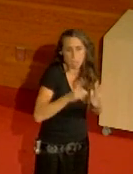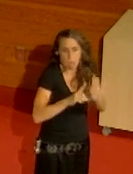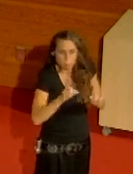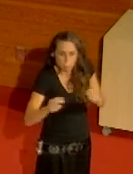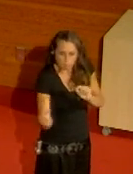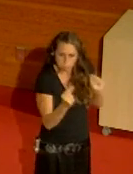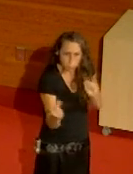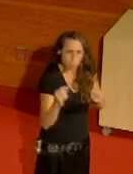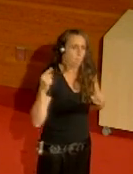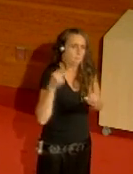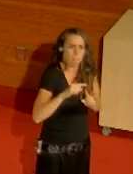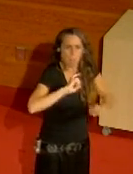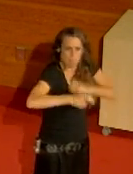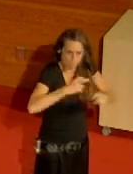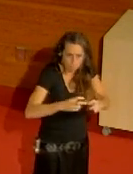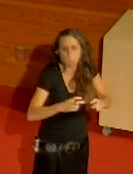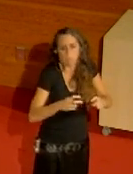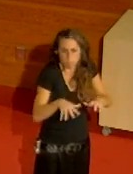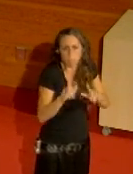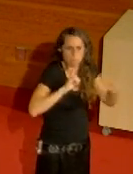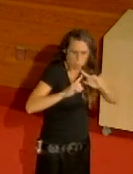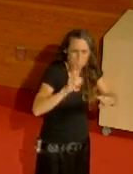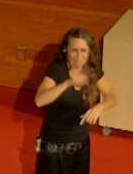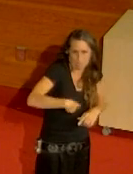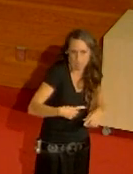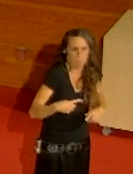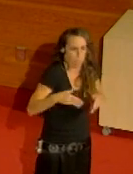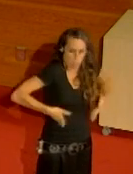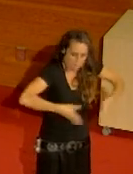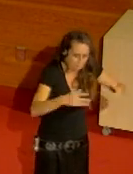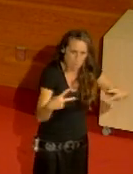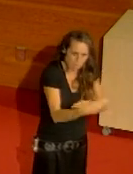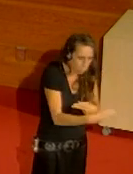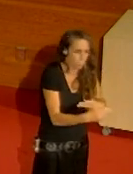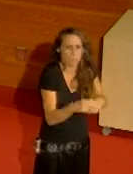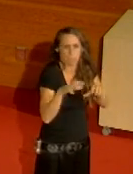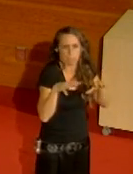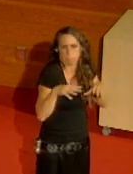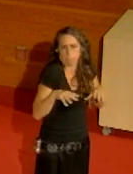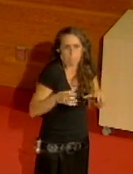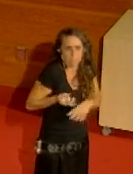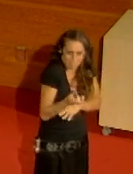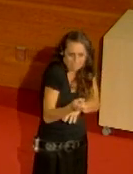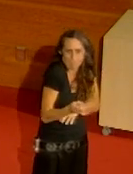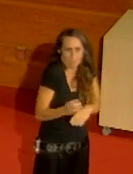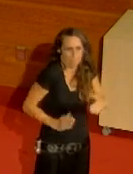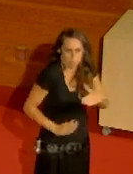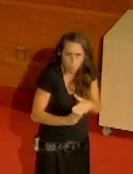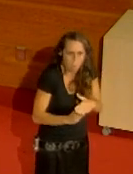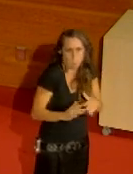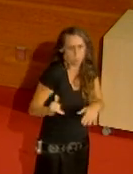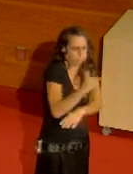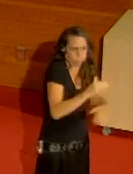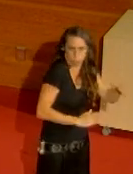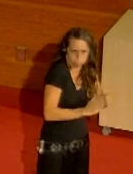llegó a paralizar el aeropuerto se llegaron a cerrar estaciones de tren cortar carreteras esto ha sido un poco el día a día de Israel